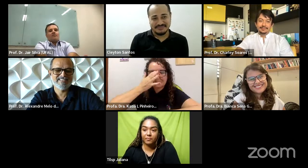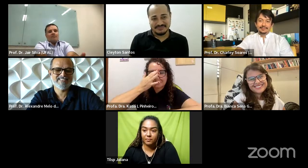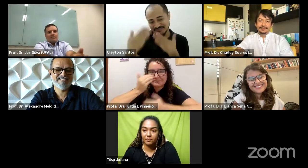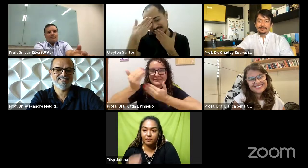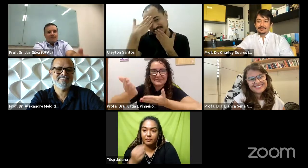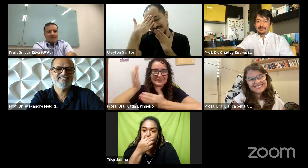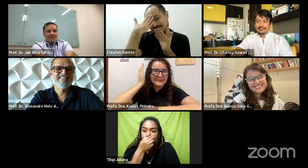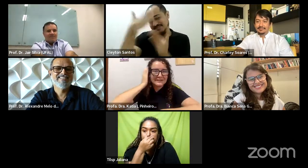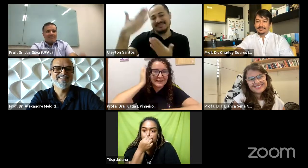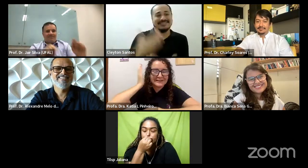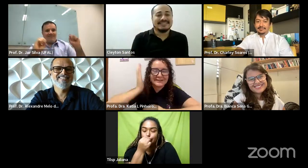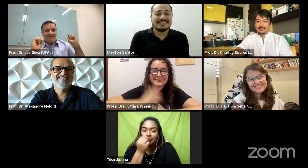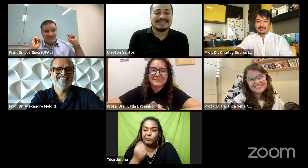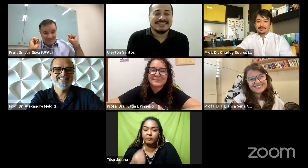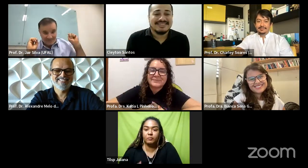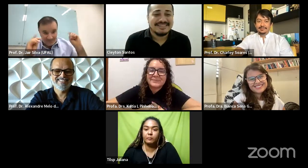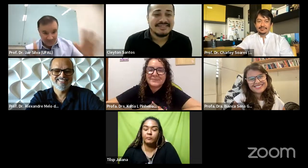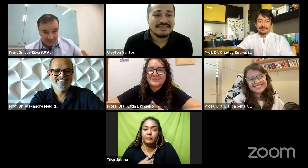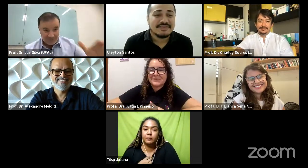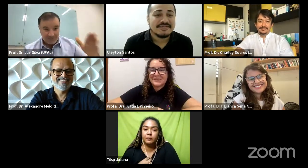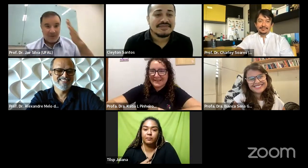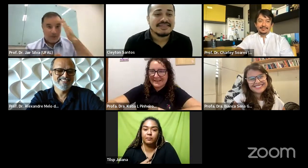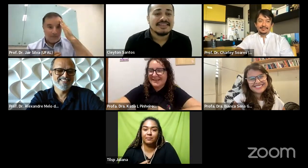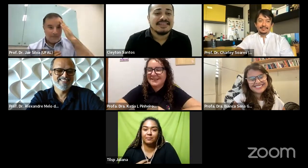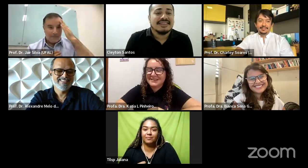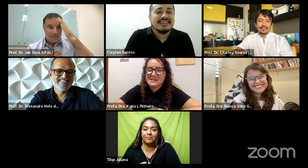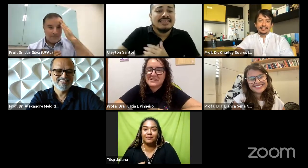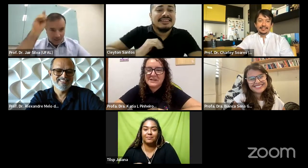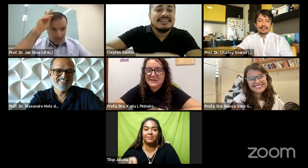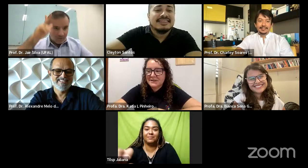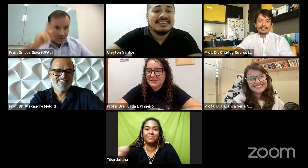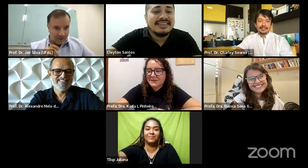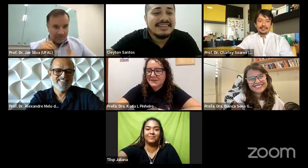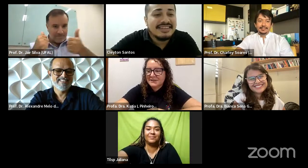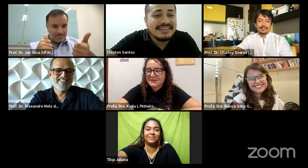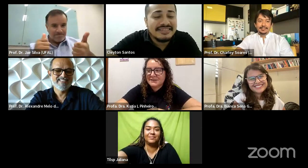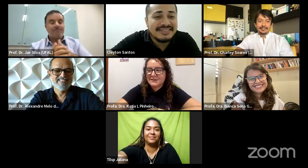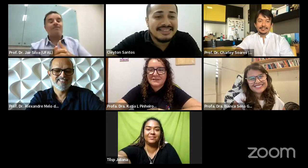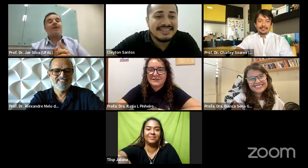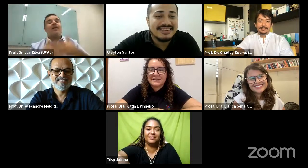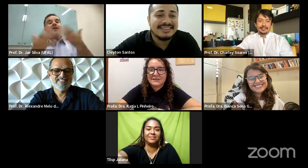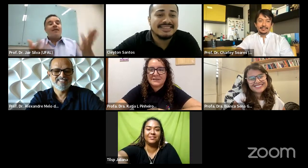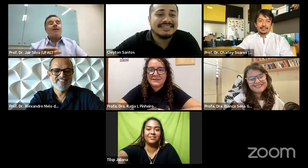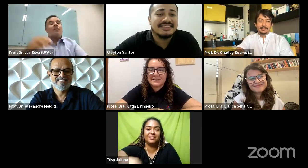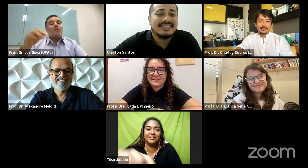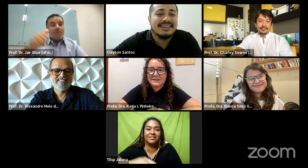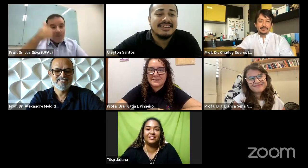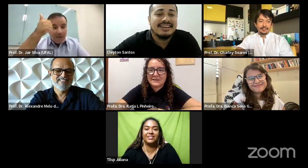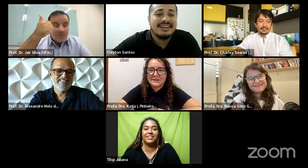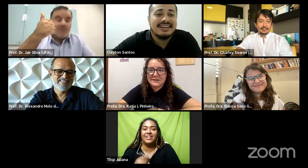Obrigado também pela participação de todos e pela colaboração. Agora, professor Jair.